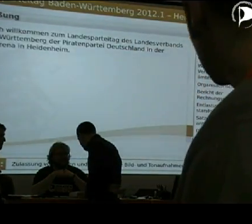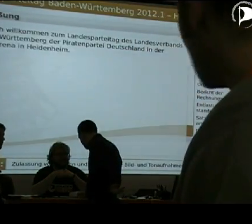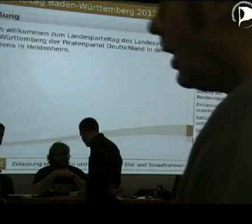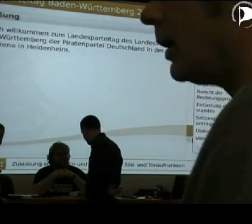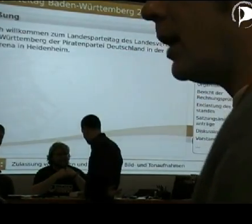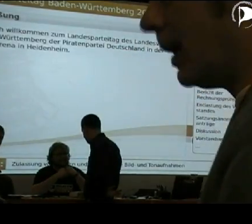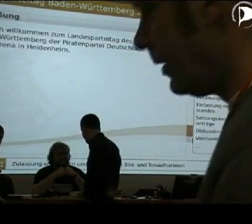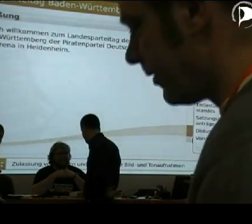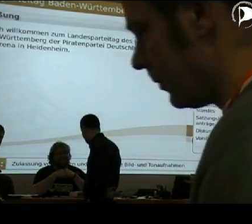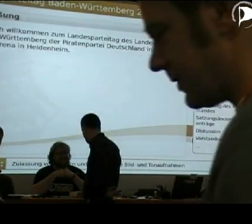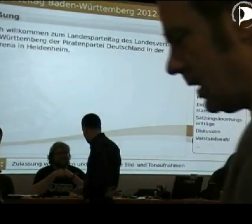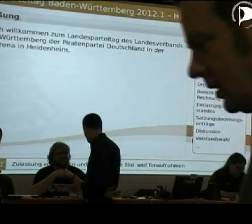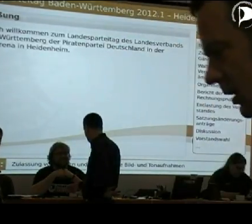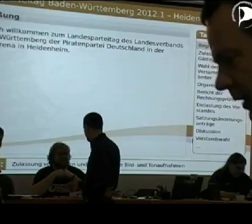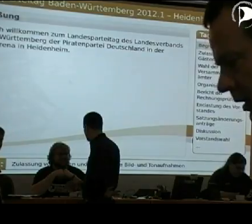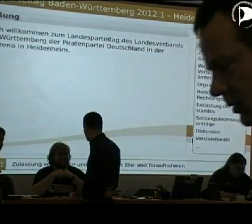30